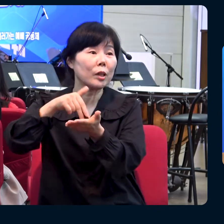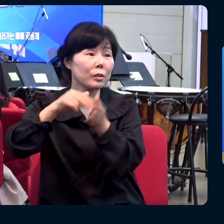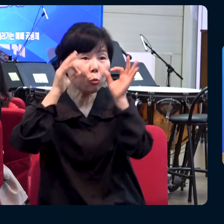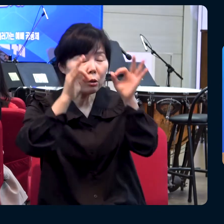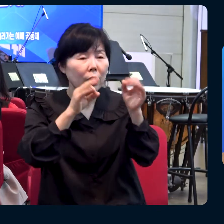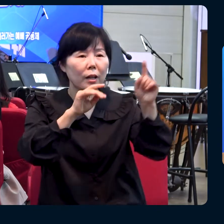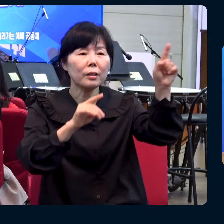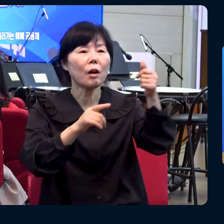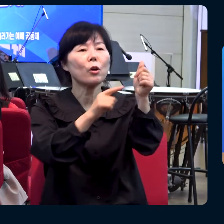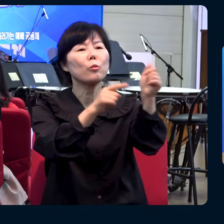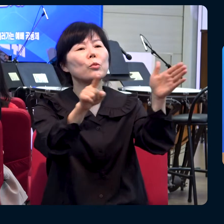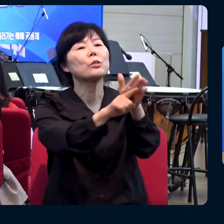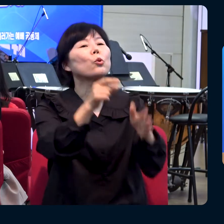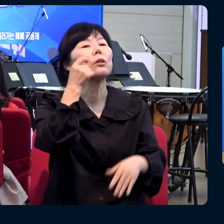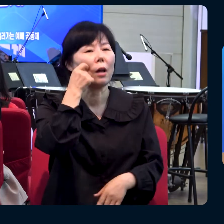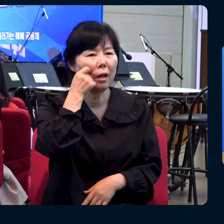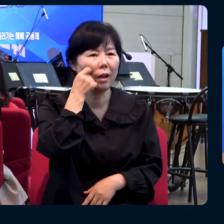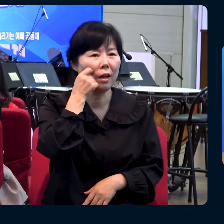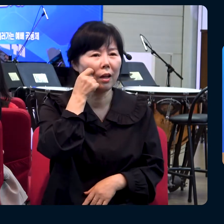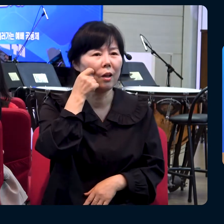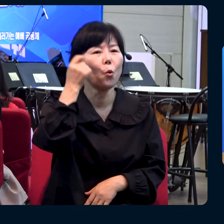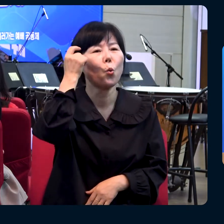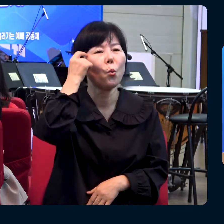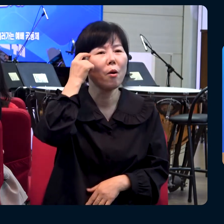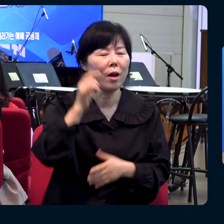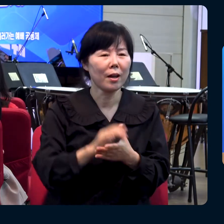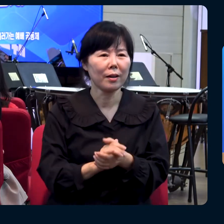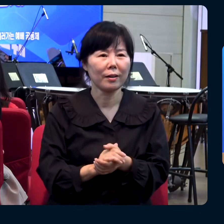못 믿었습니다. 어떻게 할 수 있냐면